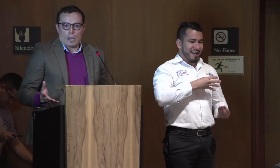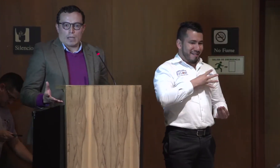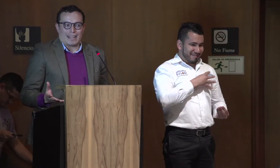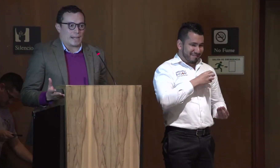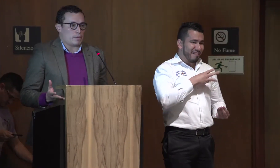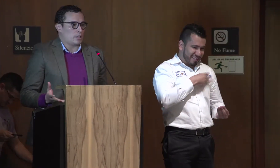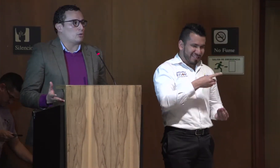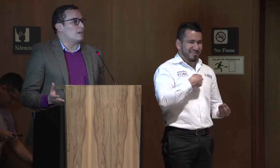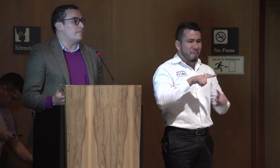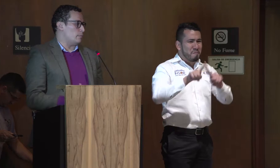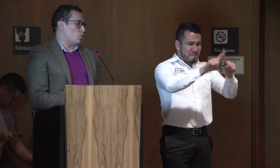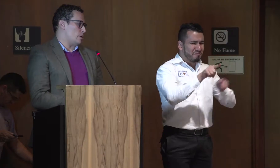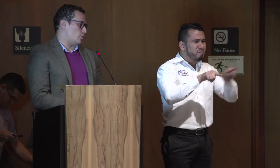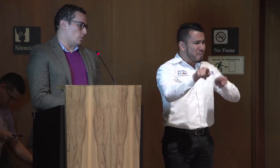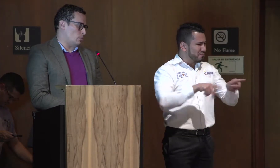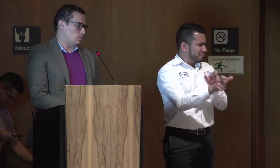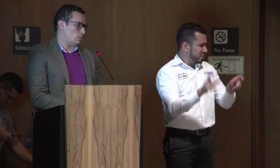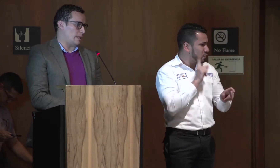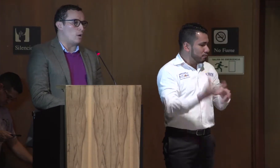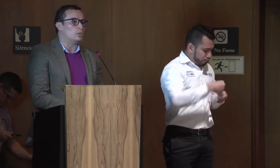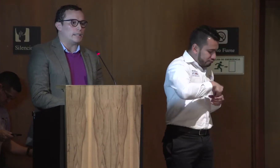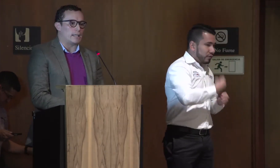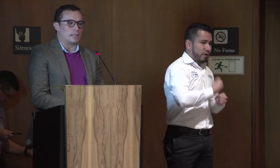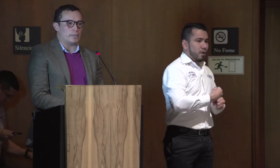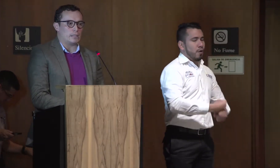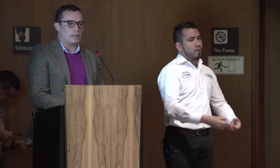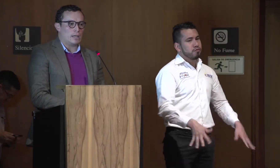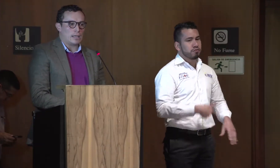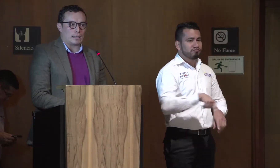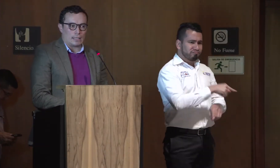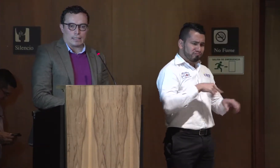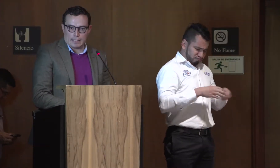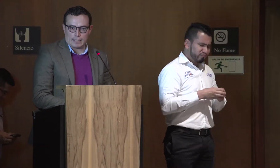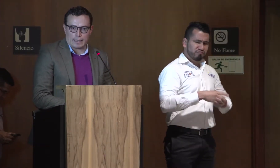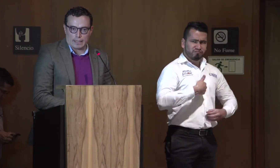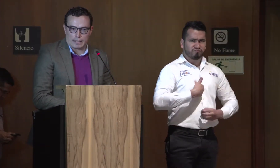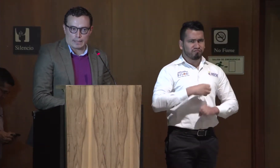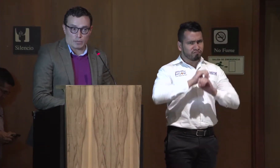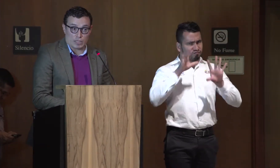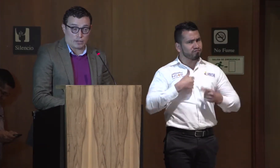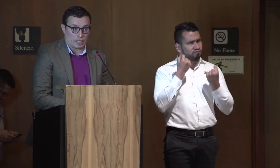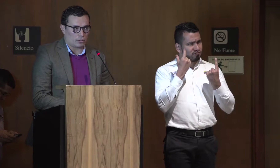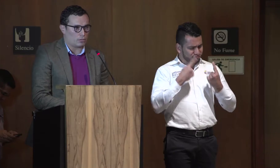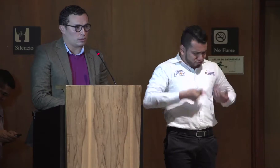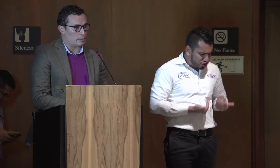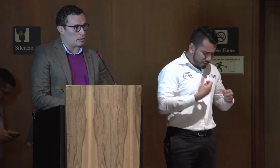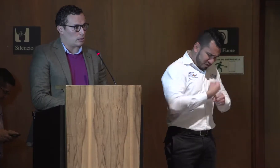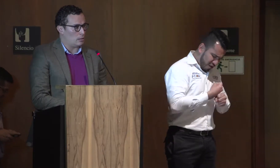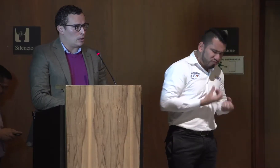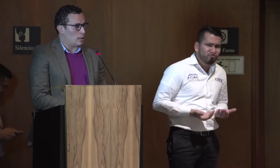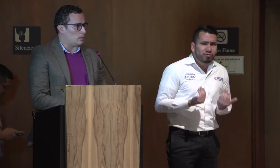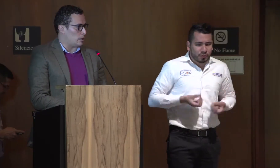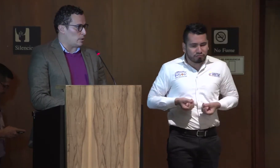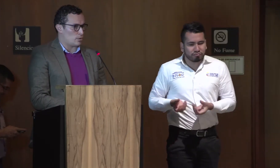pero claramente con una firme convicción de la utilidad también que tienen estas tareas que estamos desarrollando